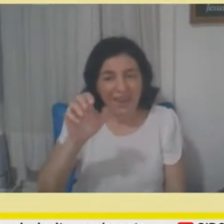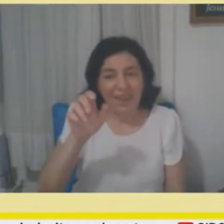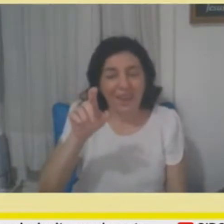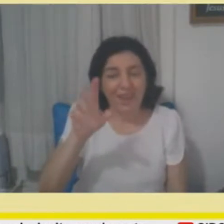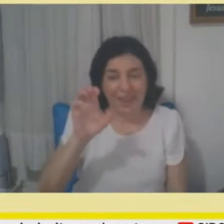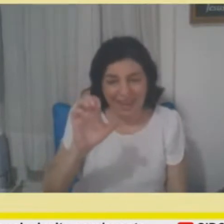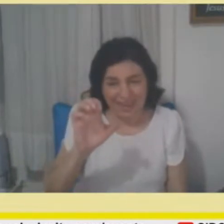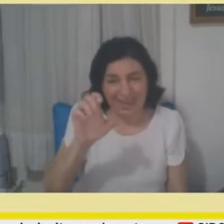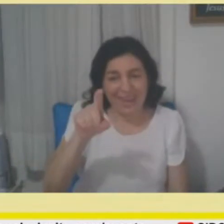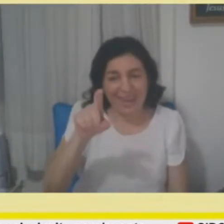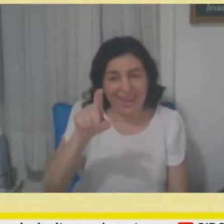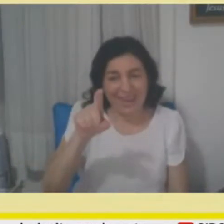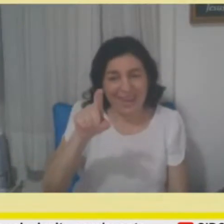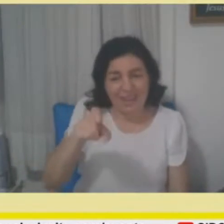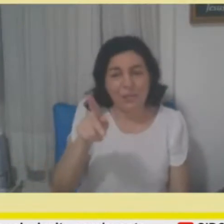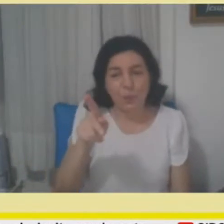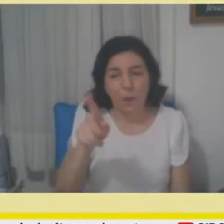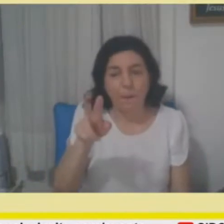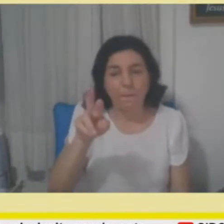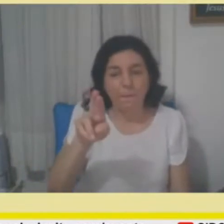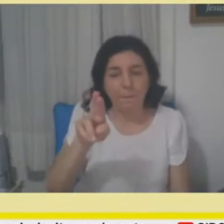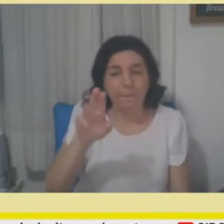Expressões, expressão.